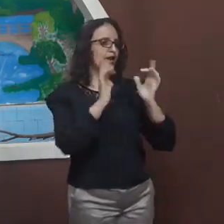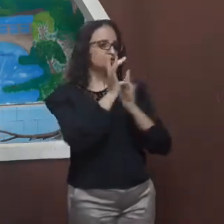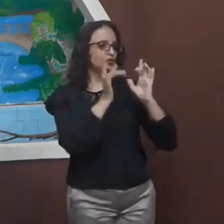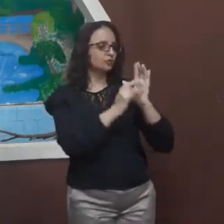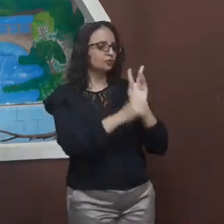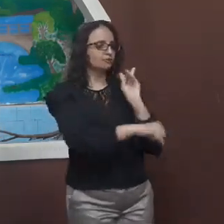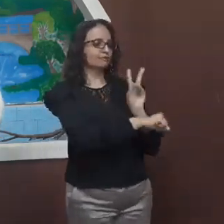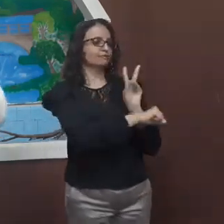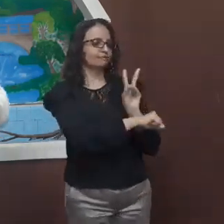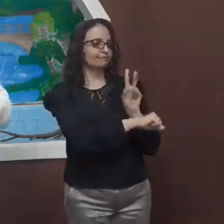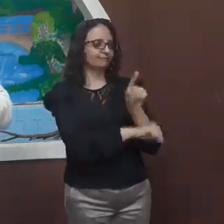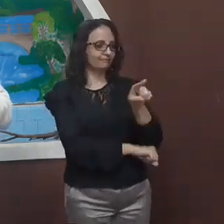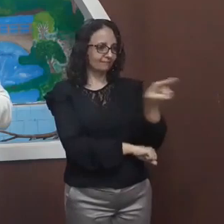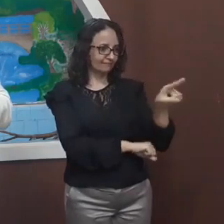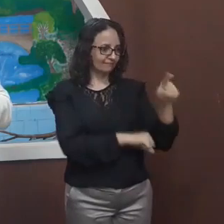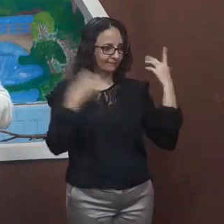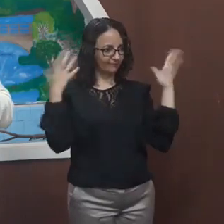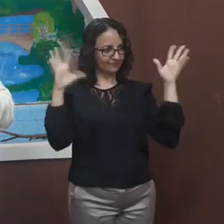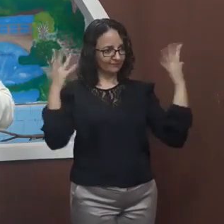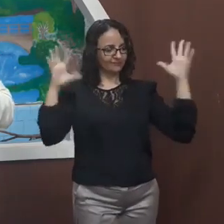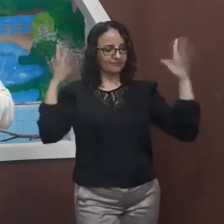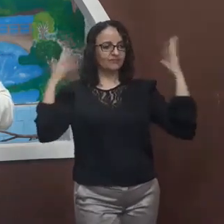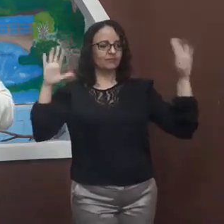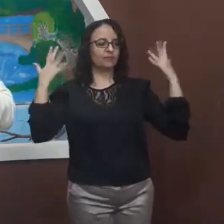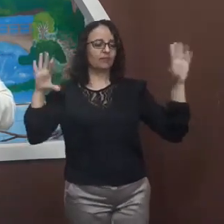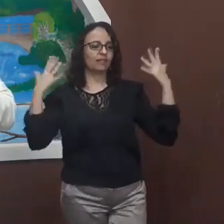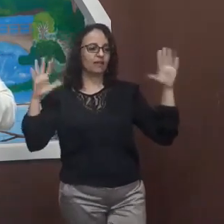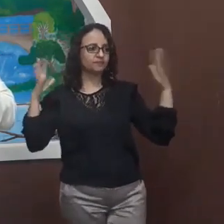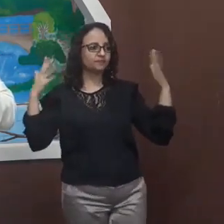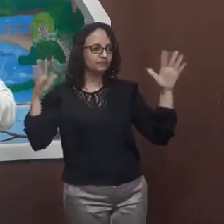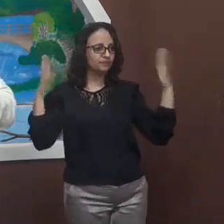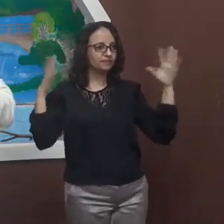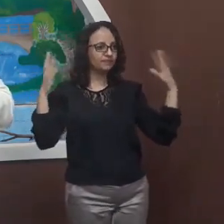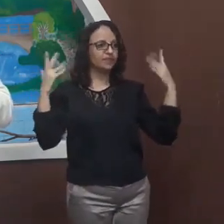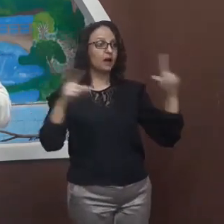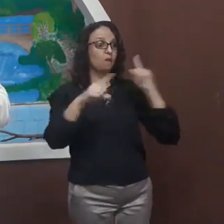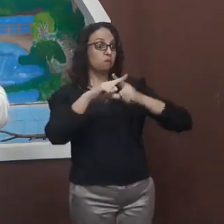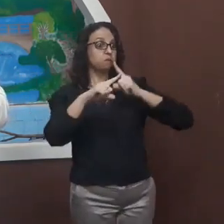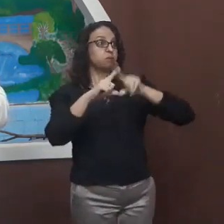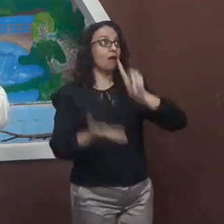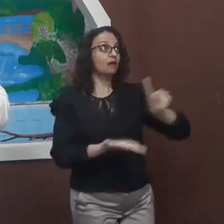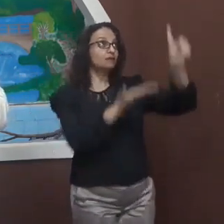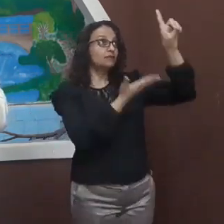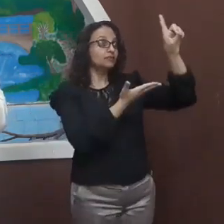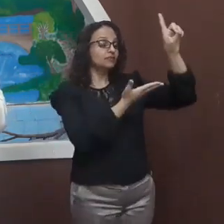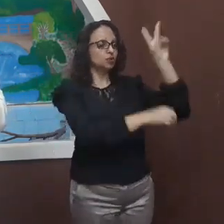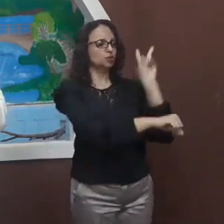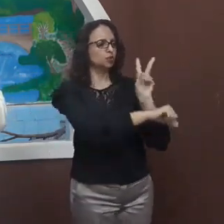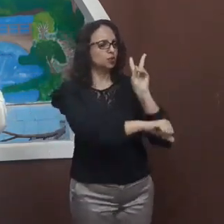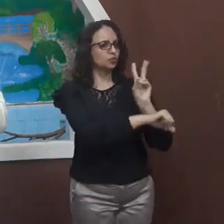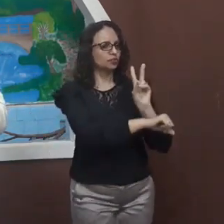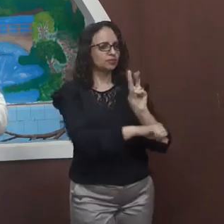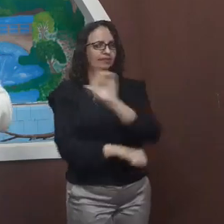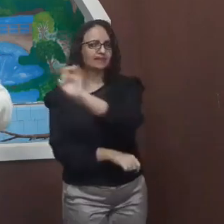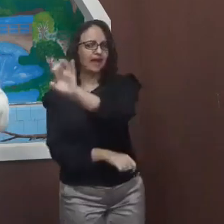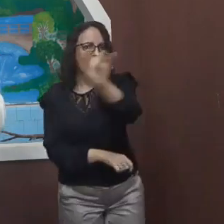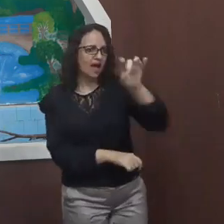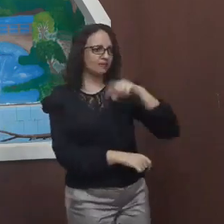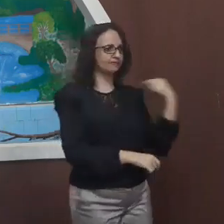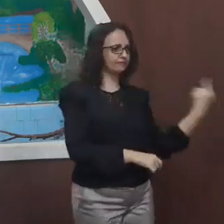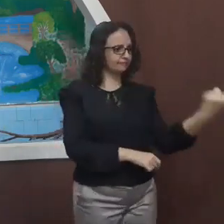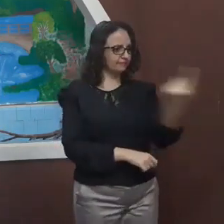irmão? Amém. Você pode aplaudir o Senhor, porque o nosso Deus, ele cuida de cada um de nós.